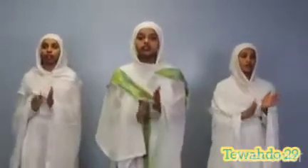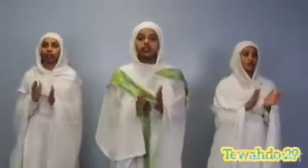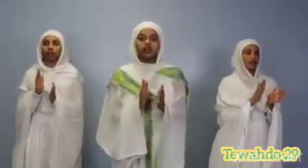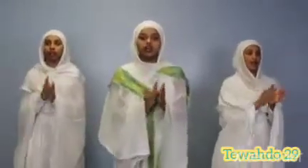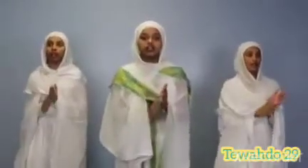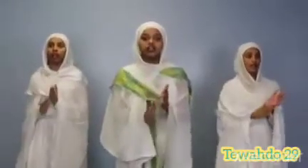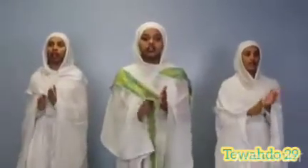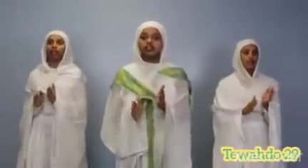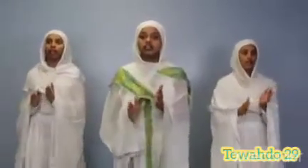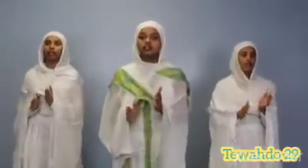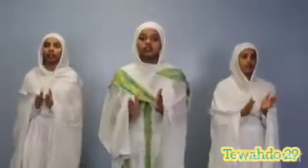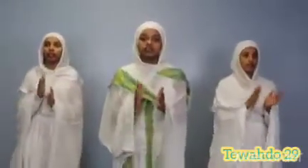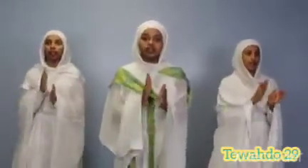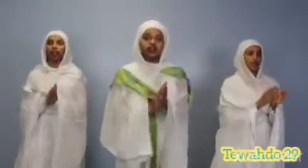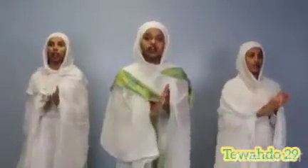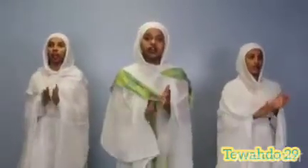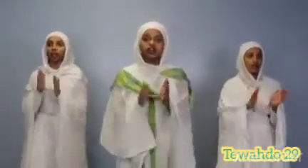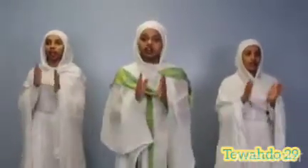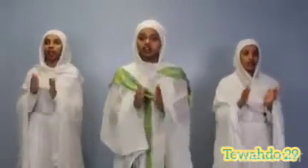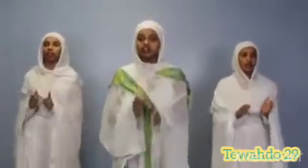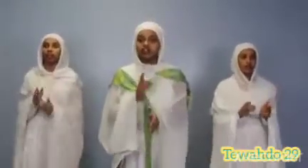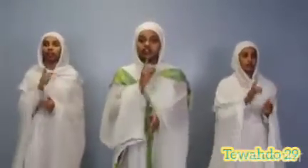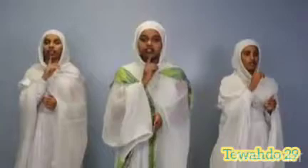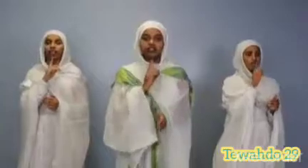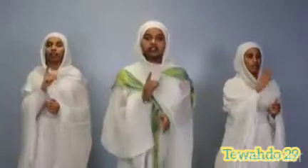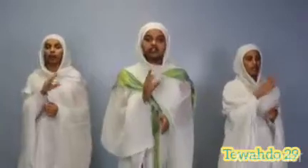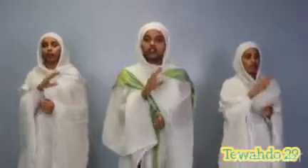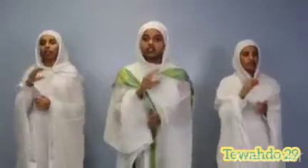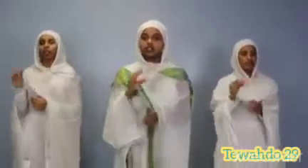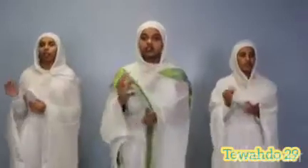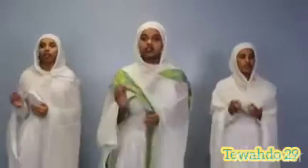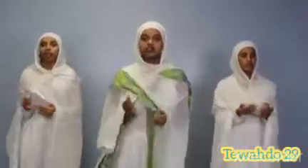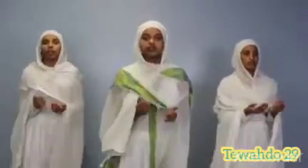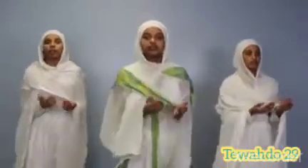ክርስቶስ ይማረን መሐሪ ነውና